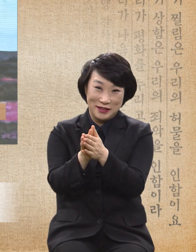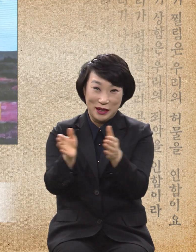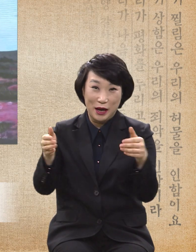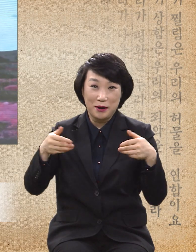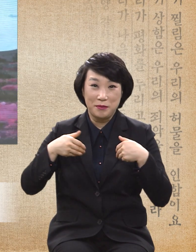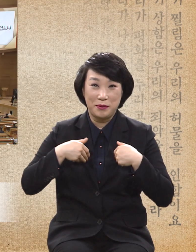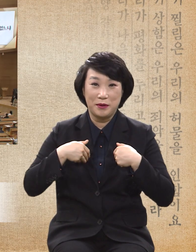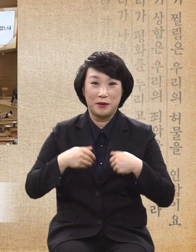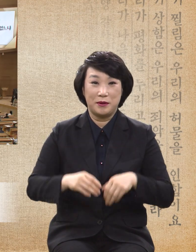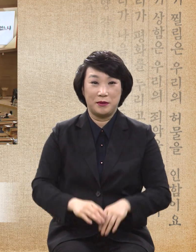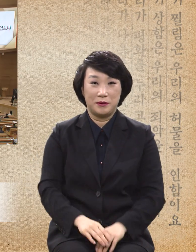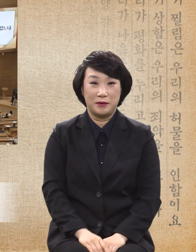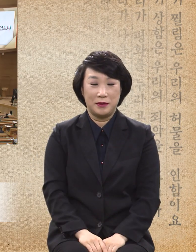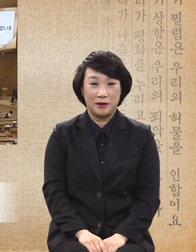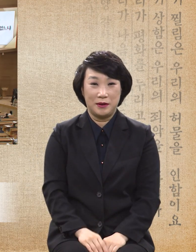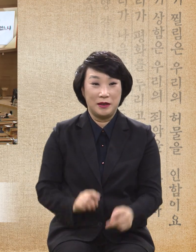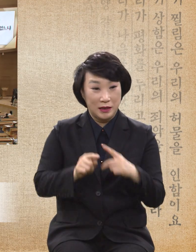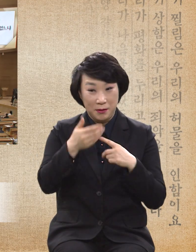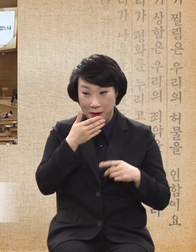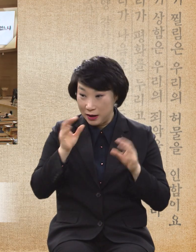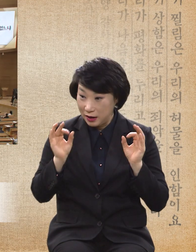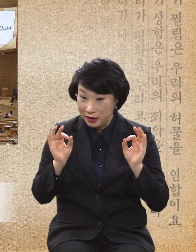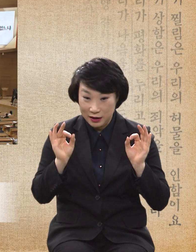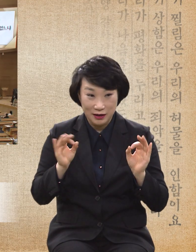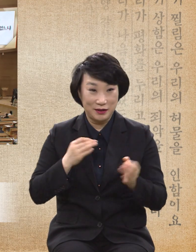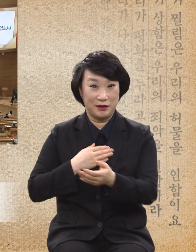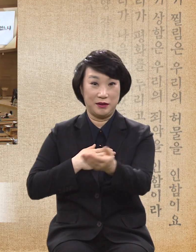출발해야 됩니다. 이해되십니까?